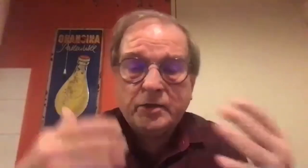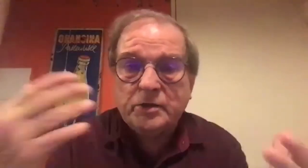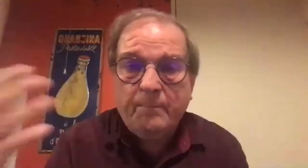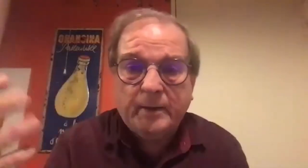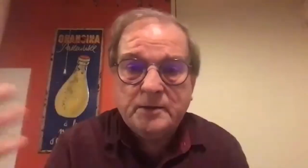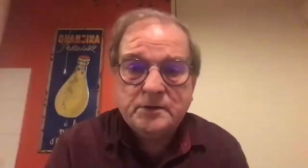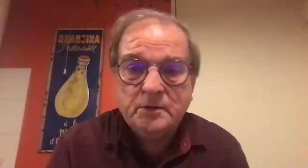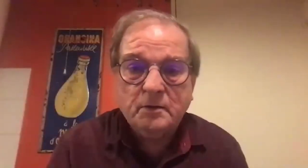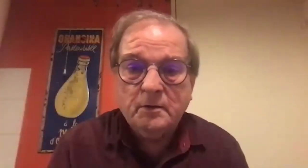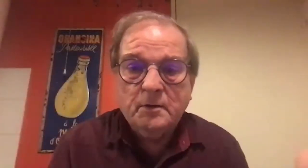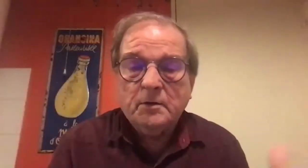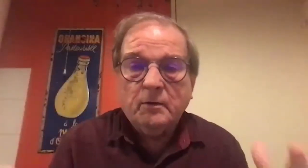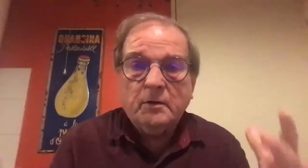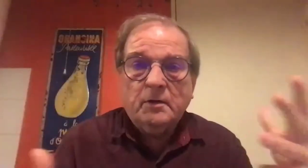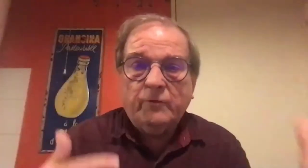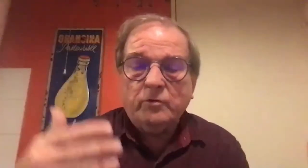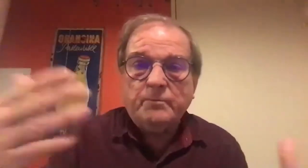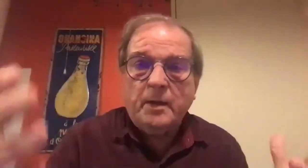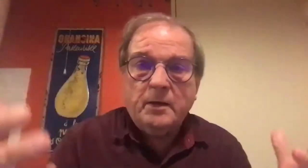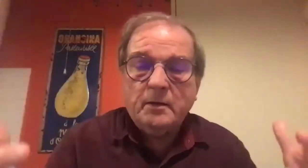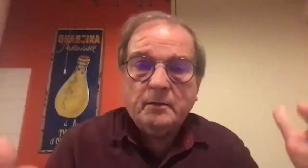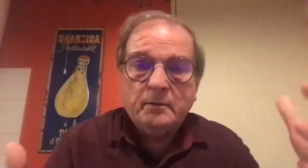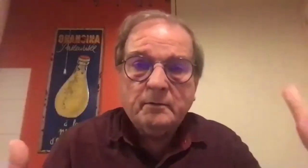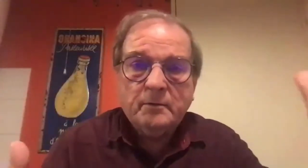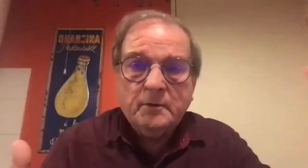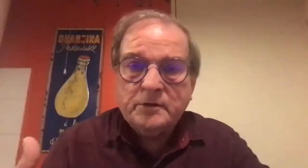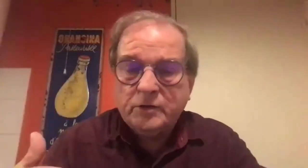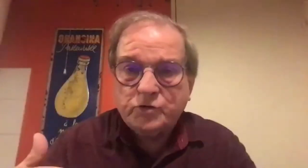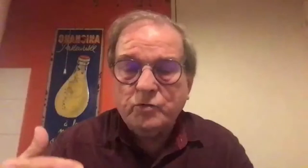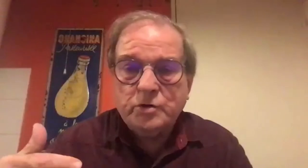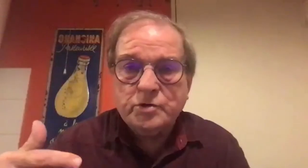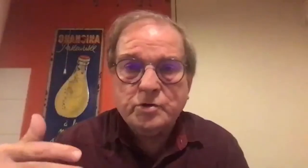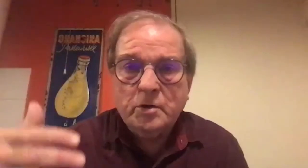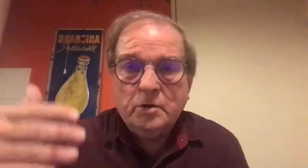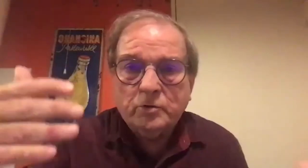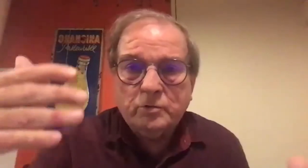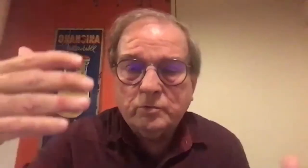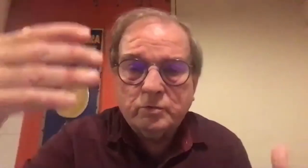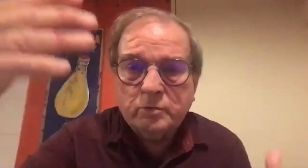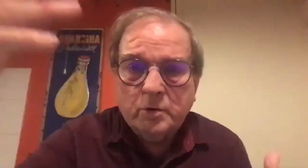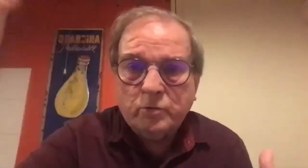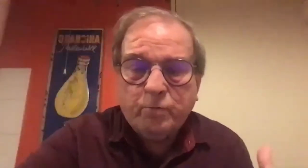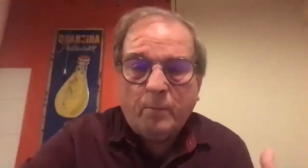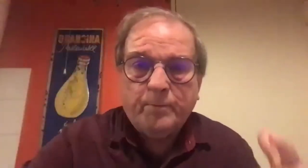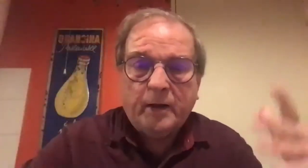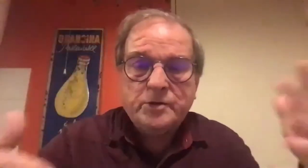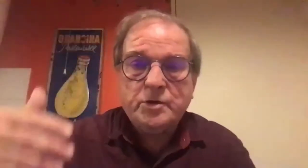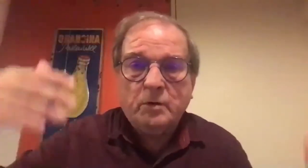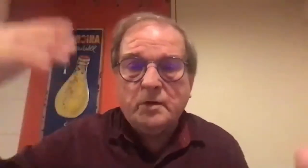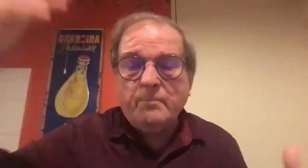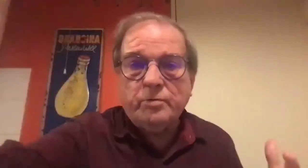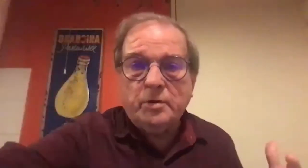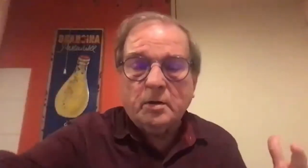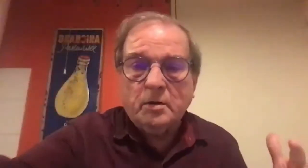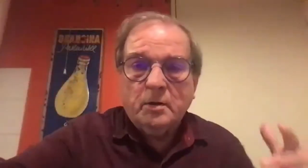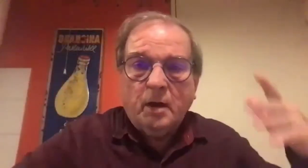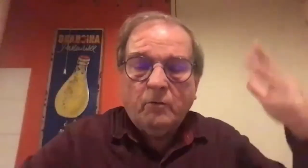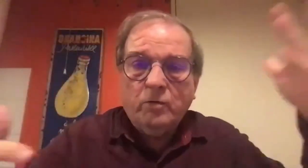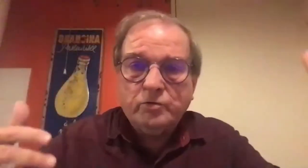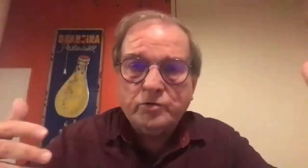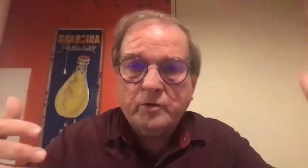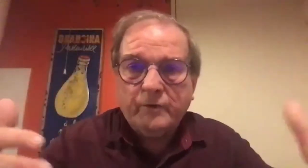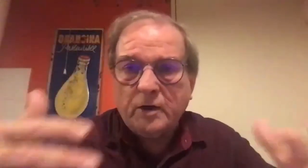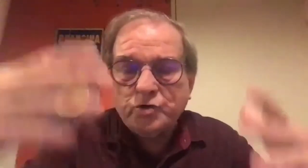essa questão aparecia, né? Volta e meia, sessões do próprio partido atribuía